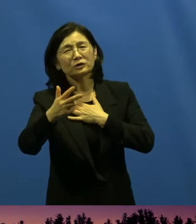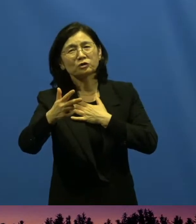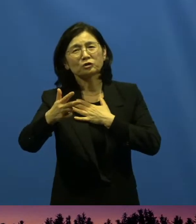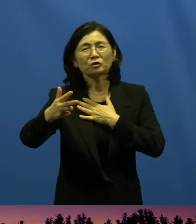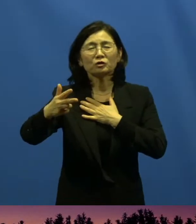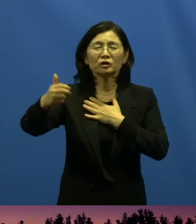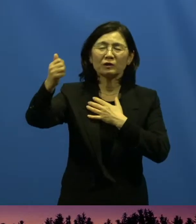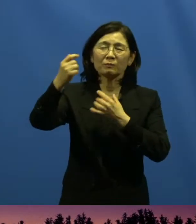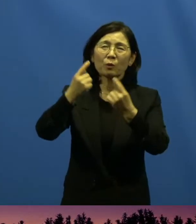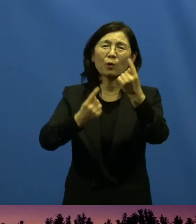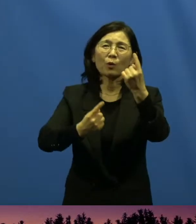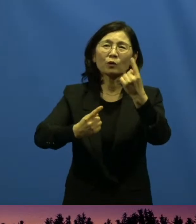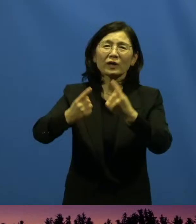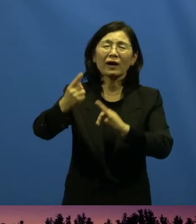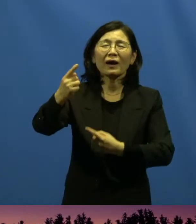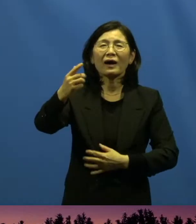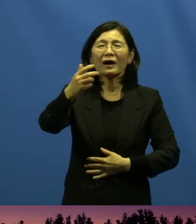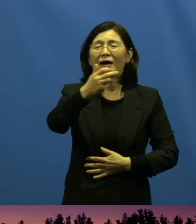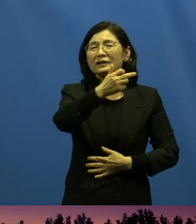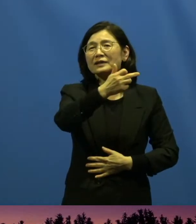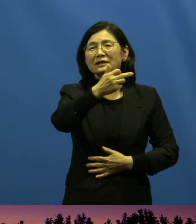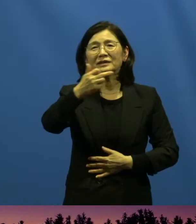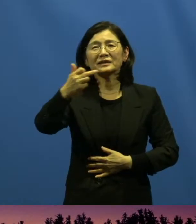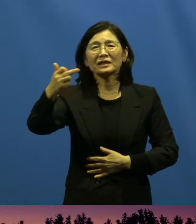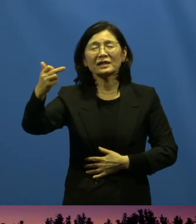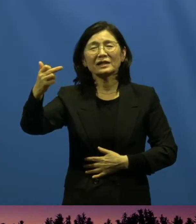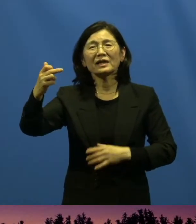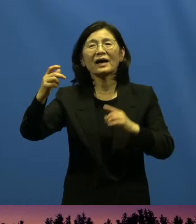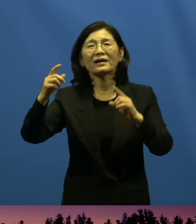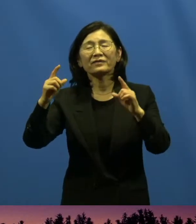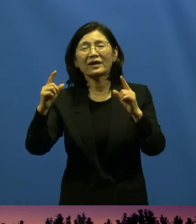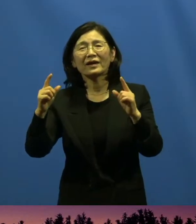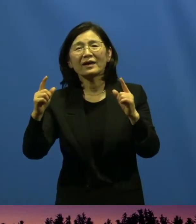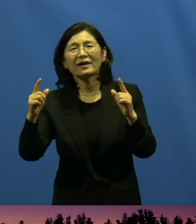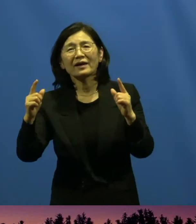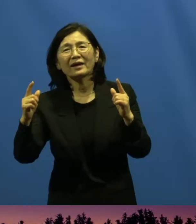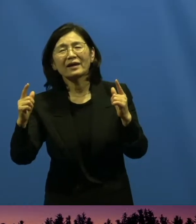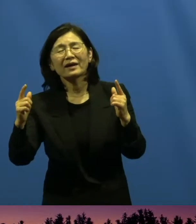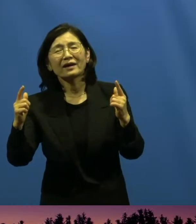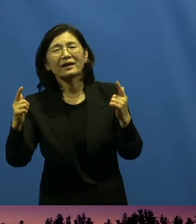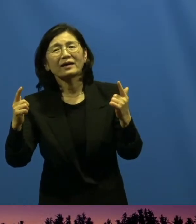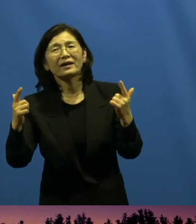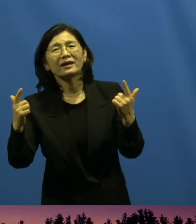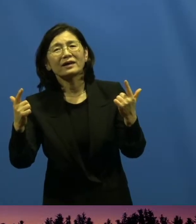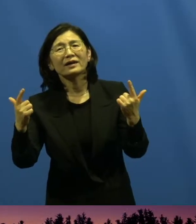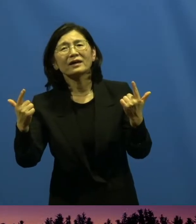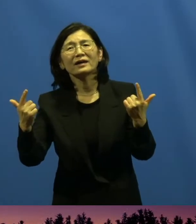내 주님보다 크지 않네.